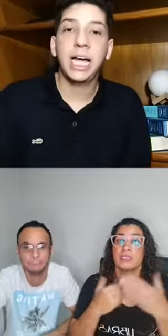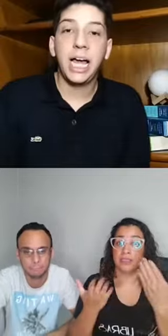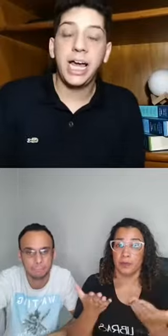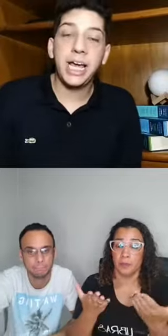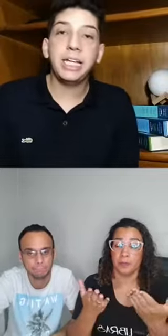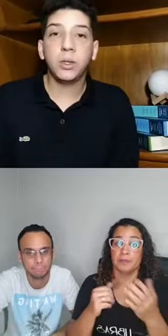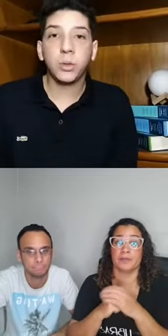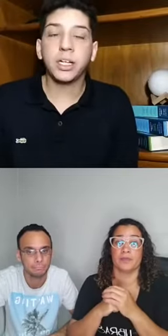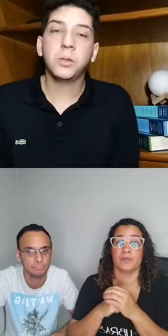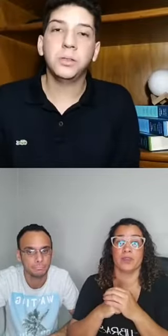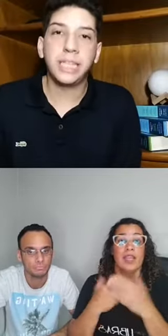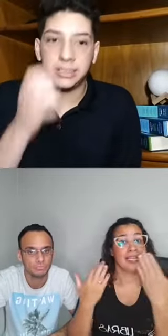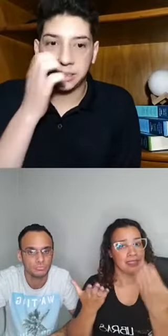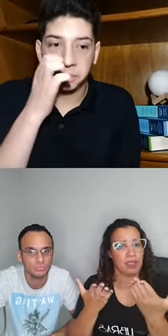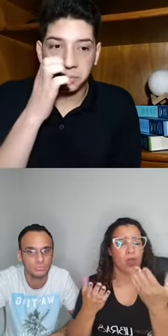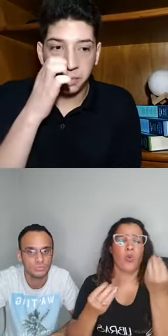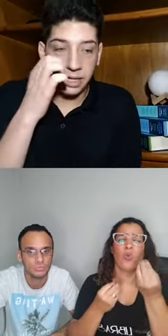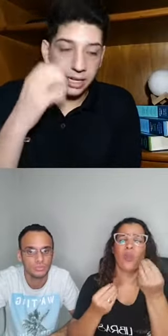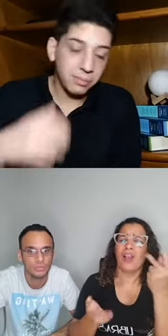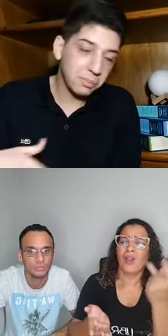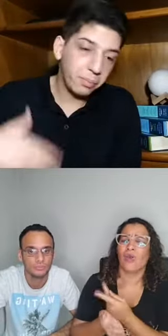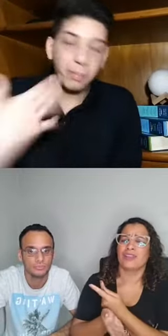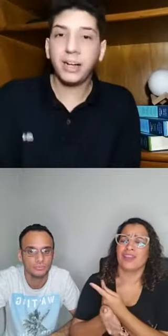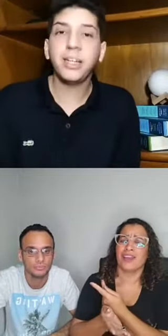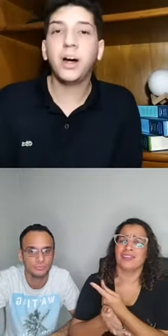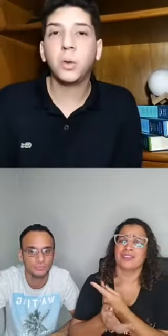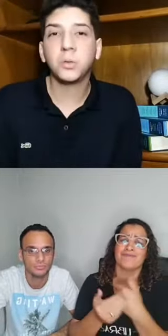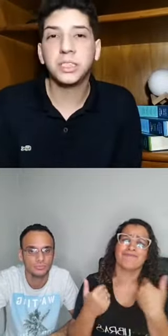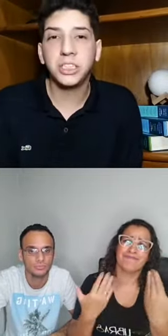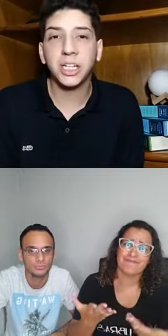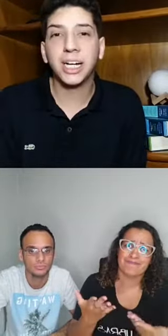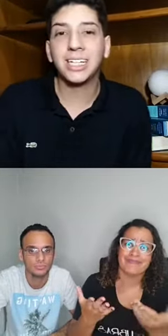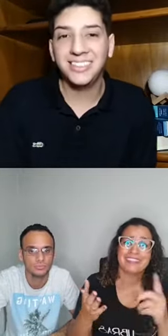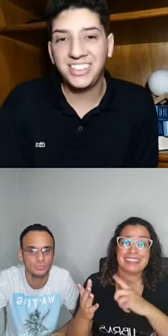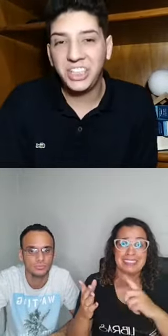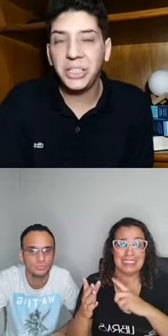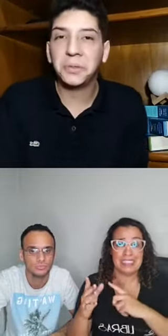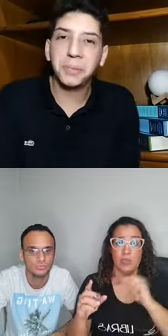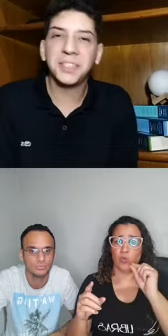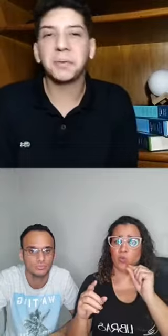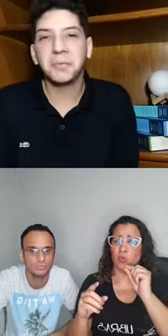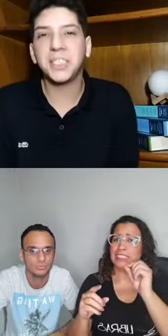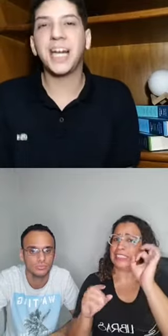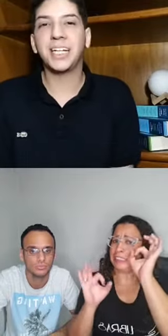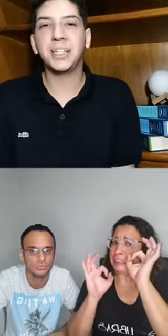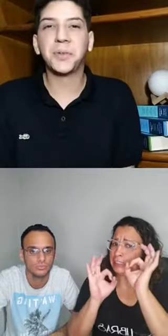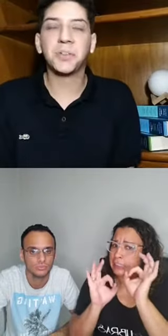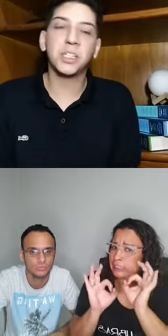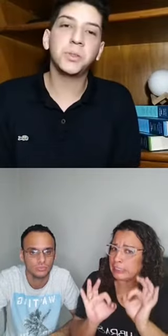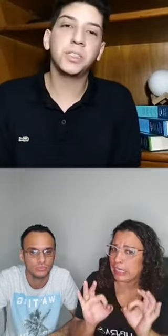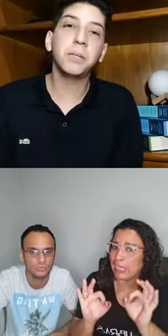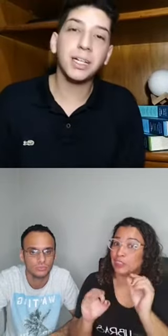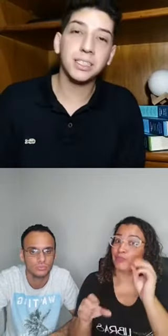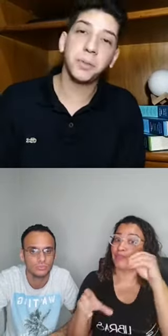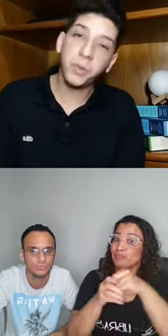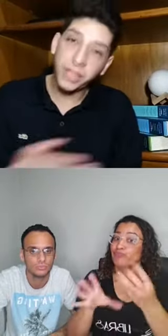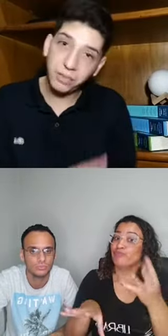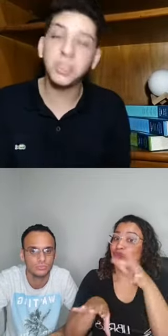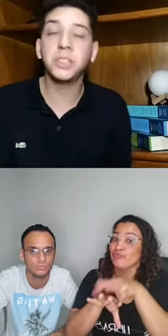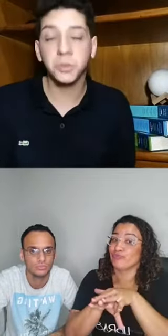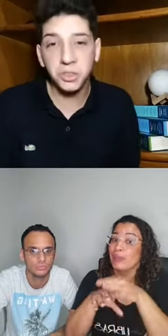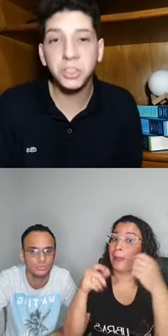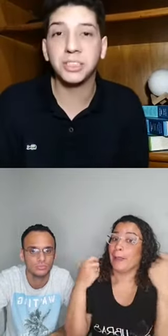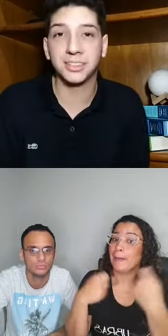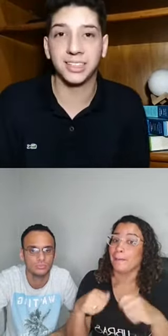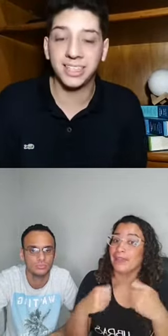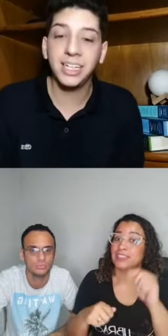Beleza. Então, o que que acontece? Para que algo seja garantido, principalmente na área da inclusão, isso tem que passar pelo crivo